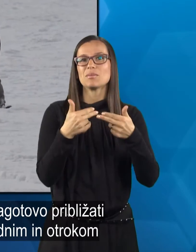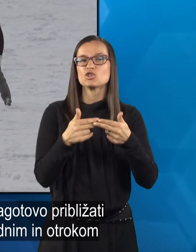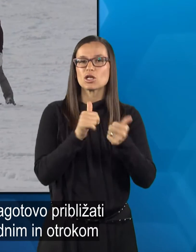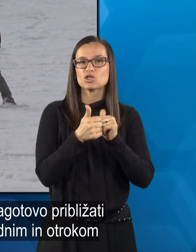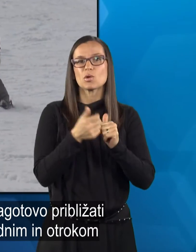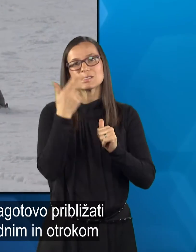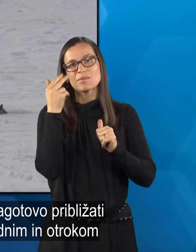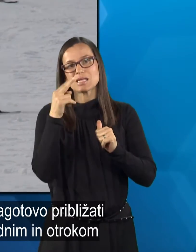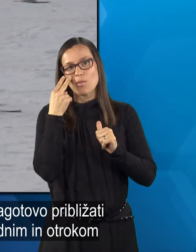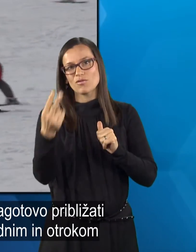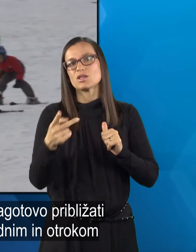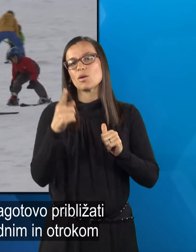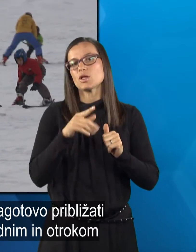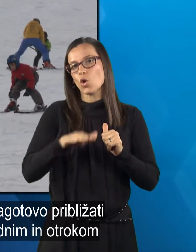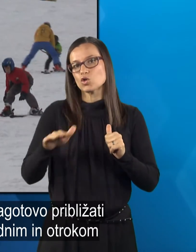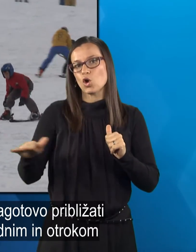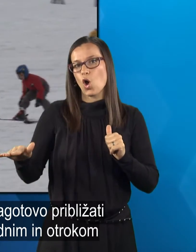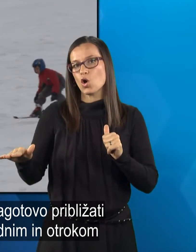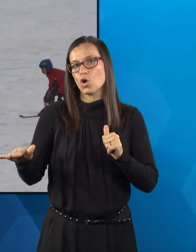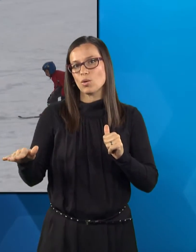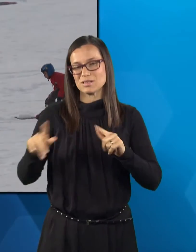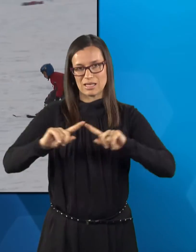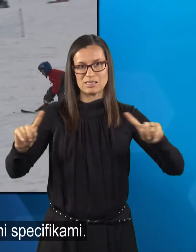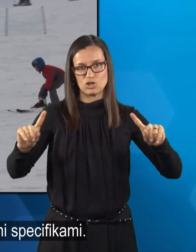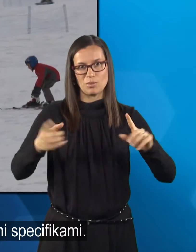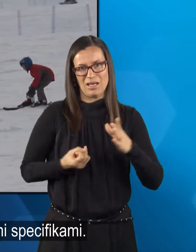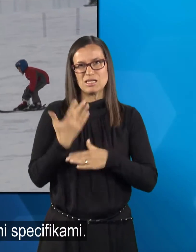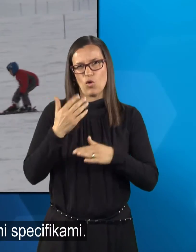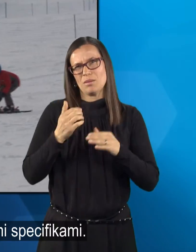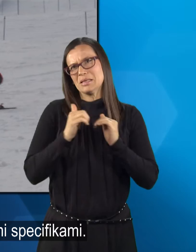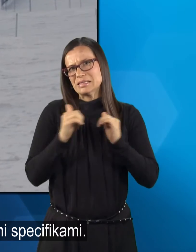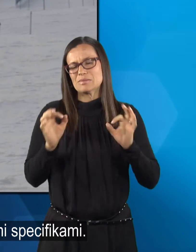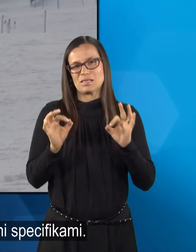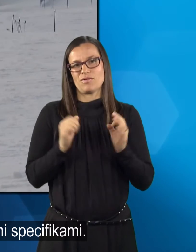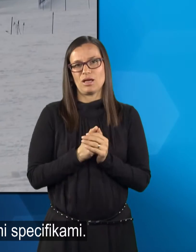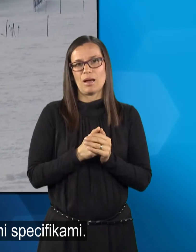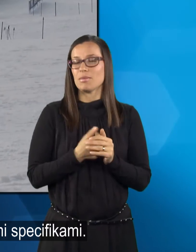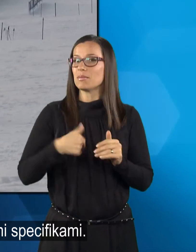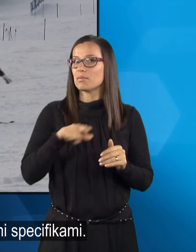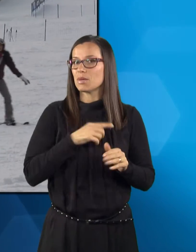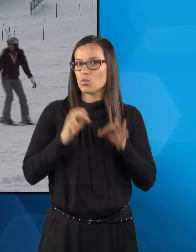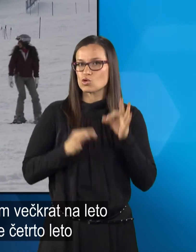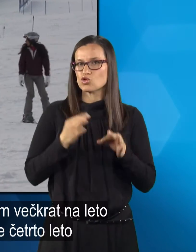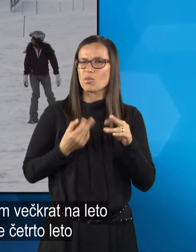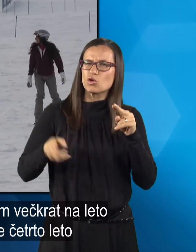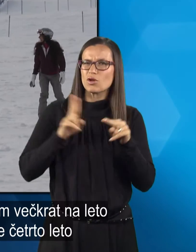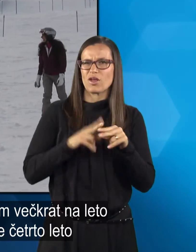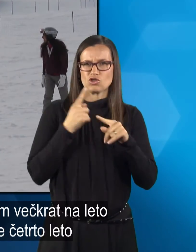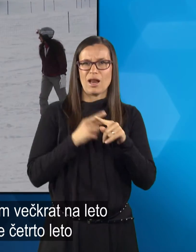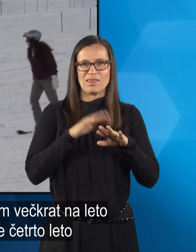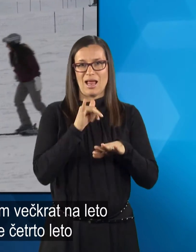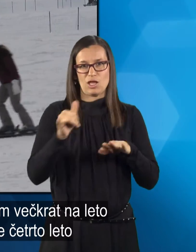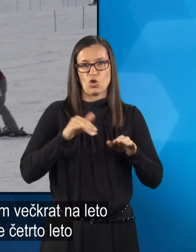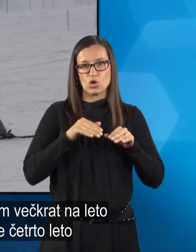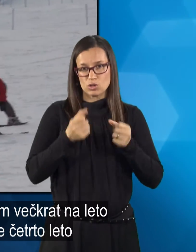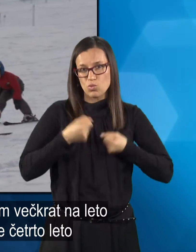šport slepim, slabovidnim in otrokom z različnimi razvojnimi specifikami. Vsekakor mi poskušamo čim večkrat na leto